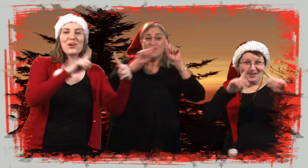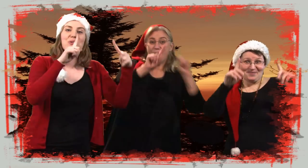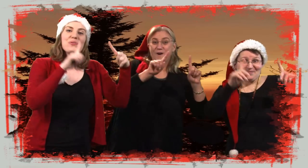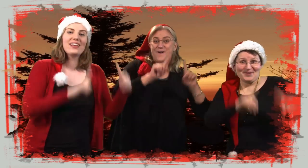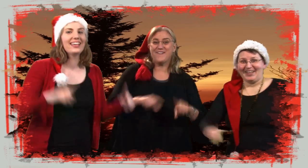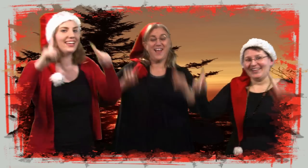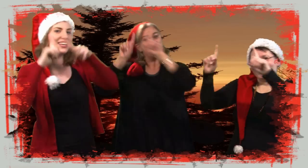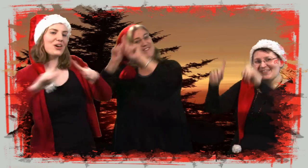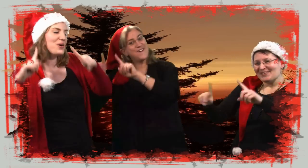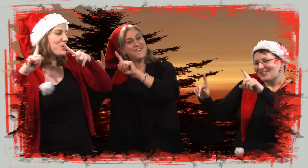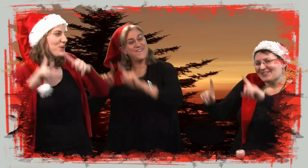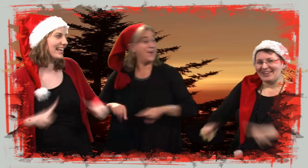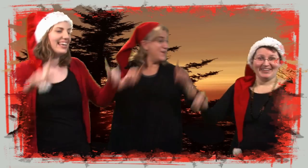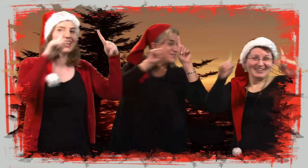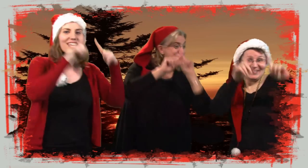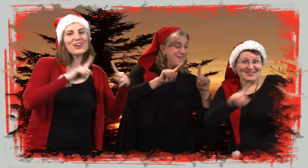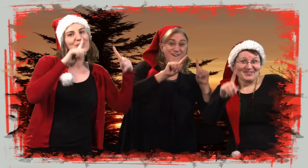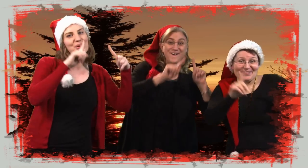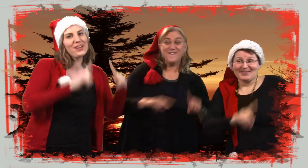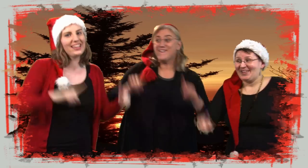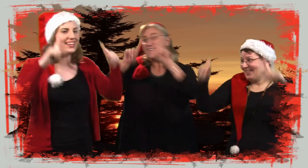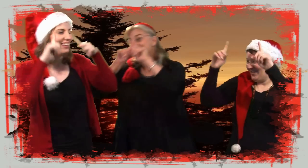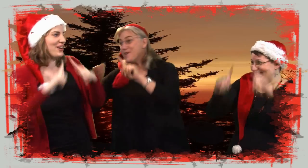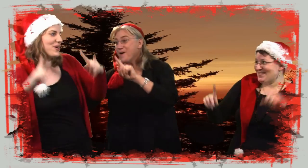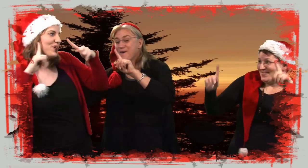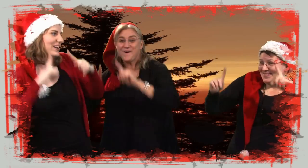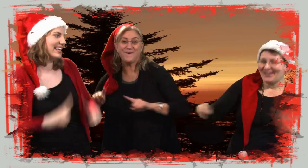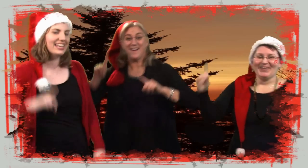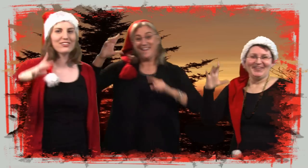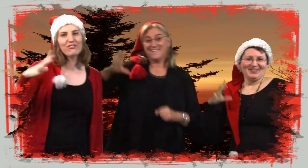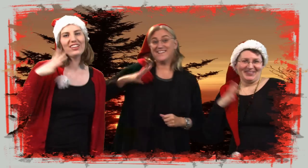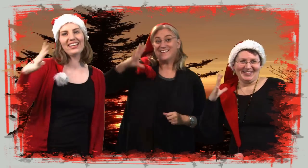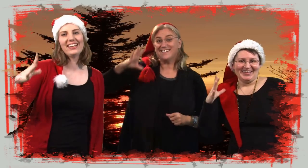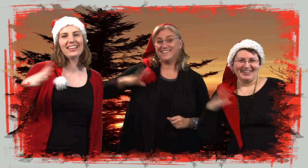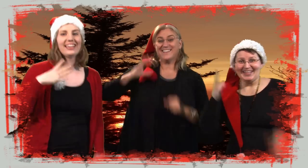Jólinn, jólinn, jólinn, þeir eru fíl,